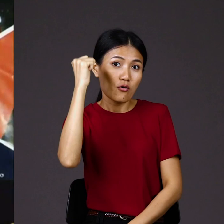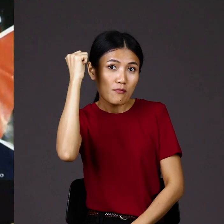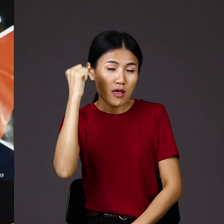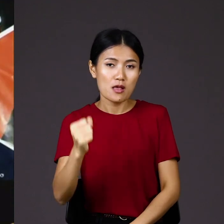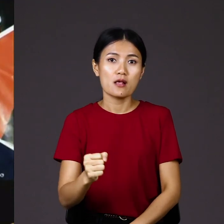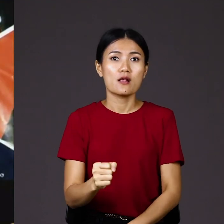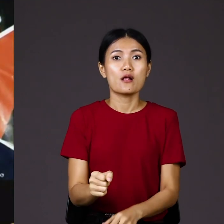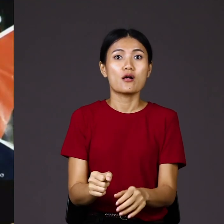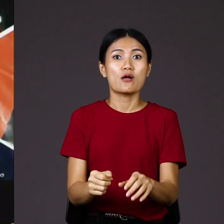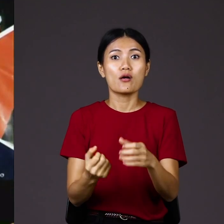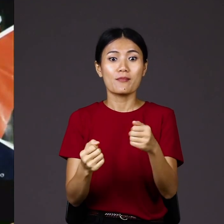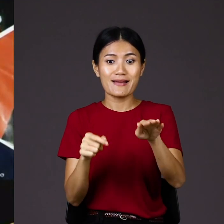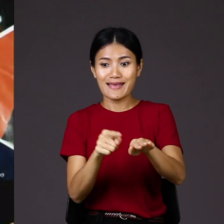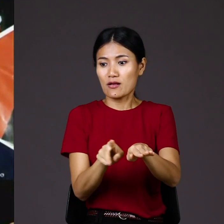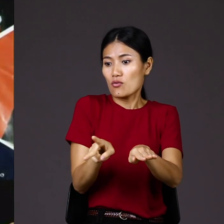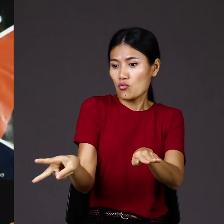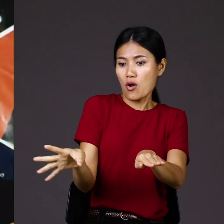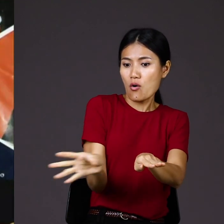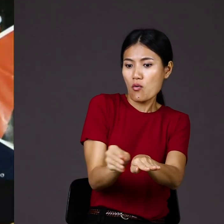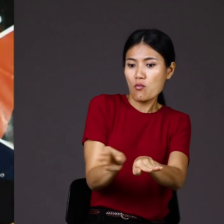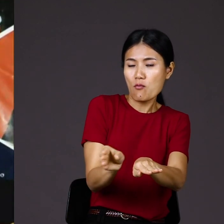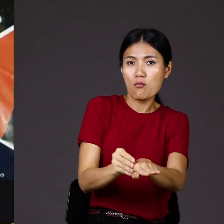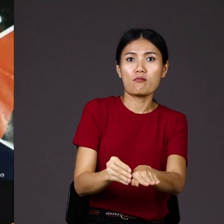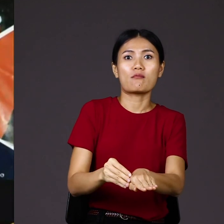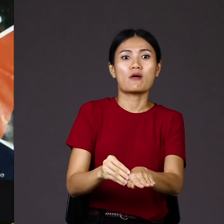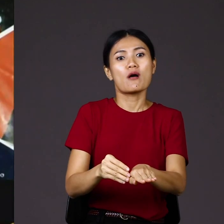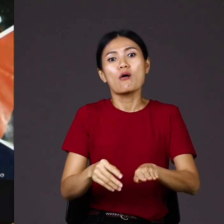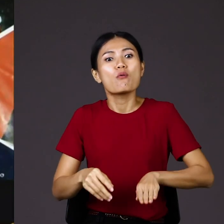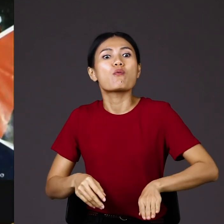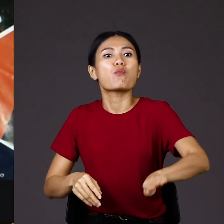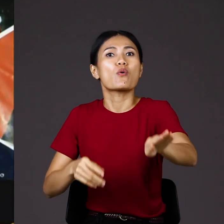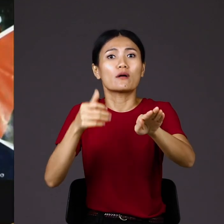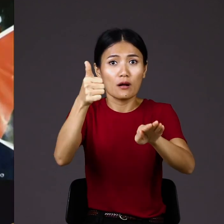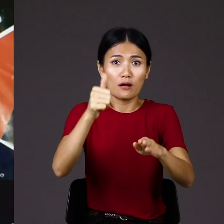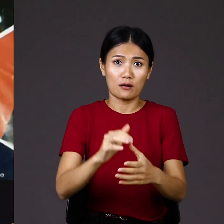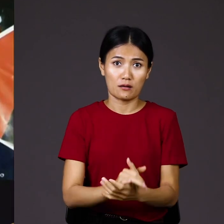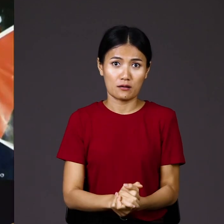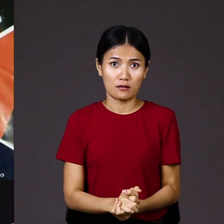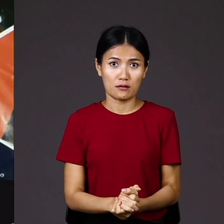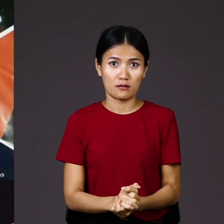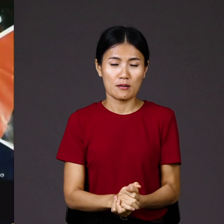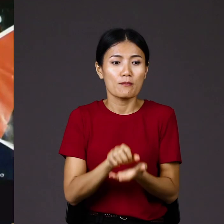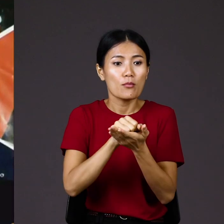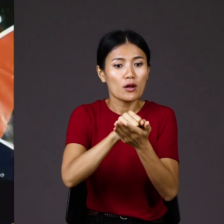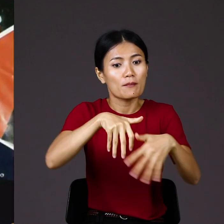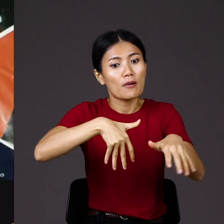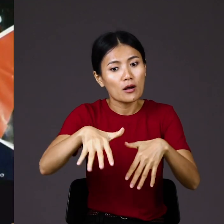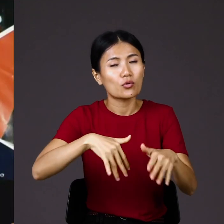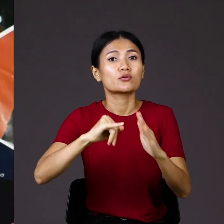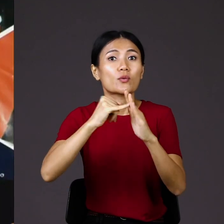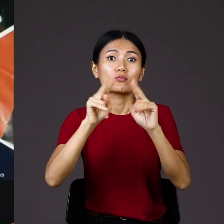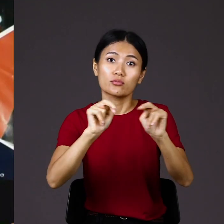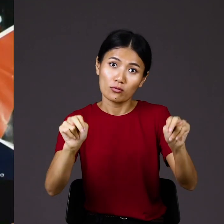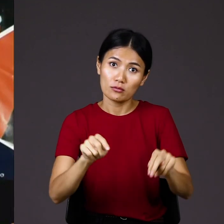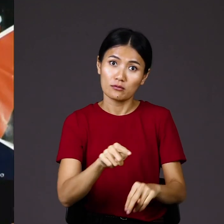EV มาเติมในจังหวัดนนทบุรีให้คนนนทบุรีมีทางเลือกในการเดินทาง